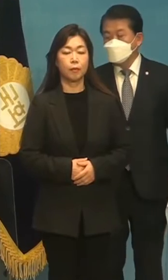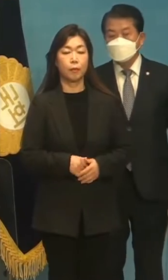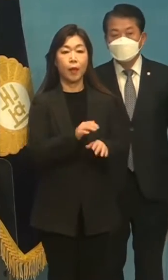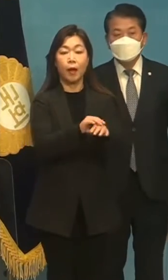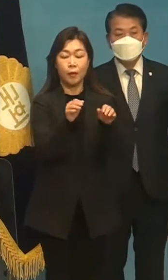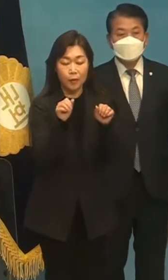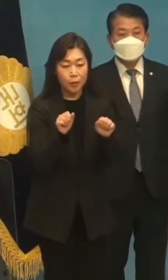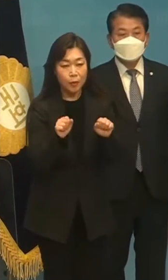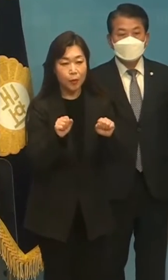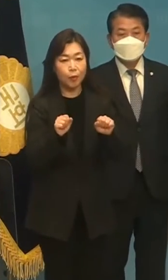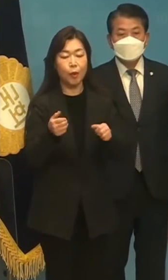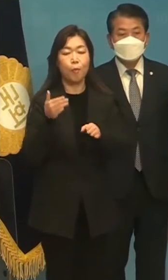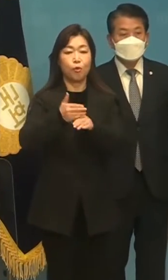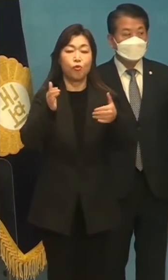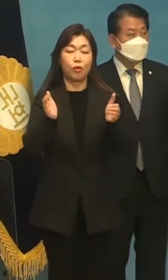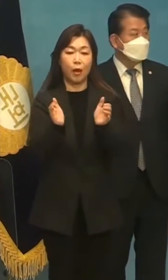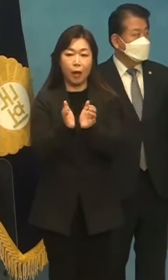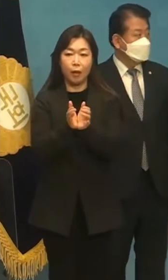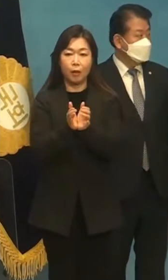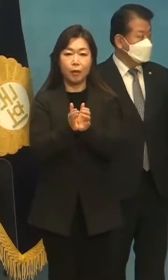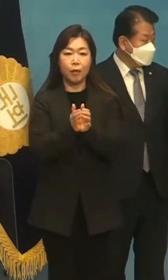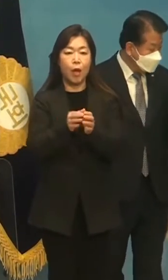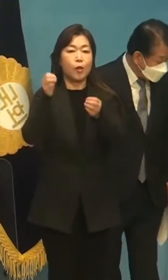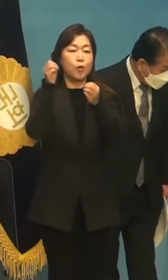예, 안녕하세요. 저희들은 더불어민주당